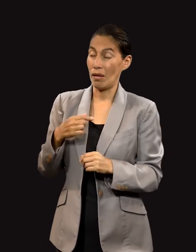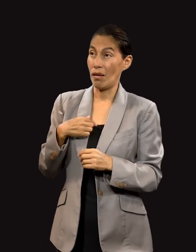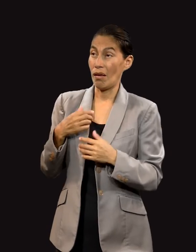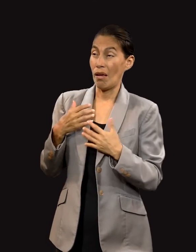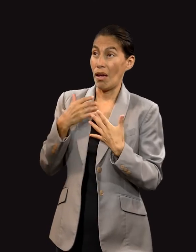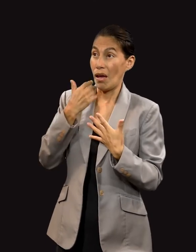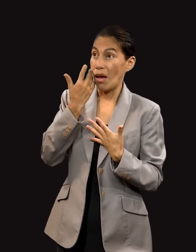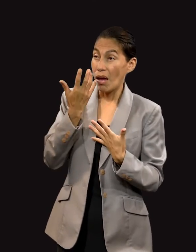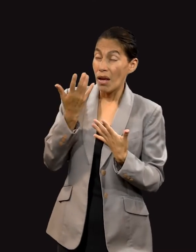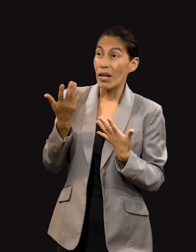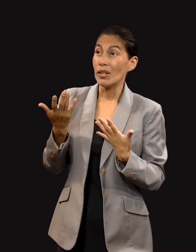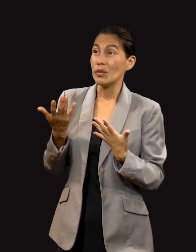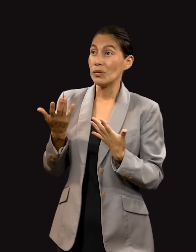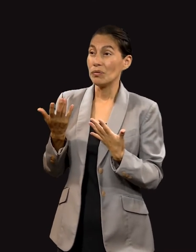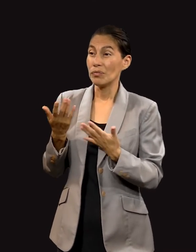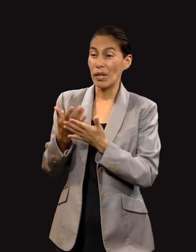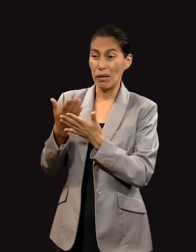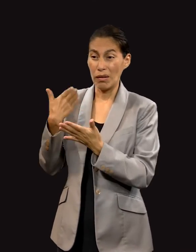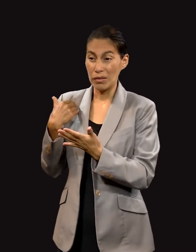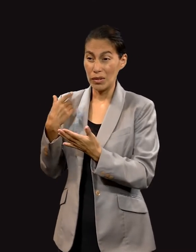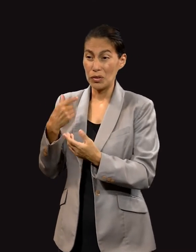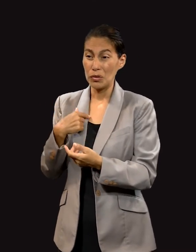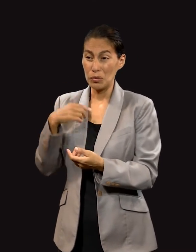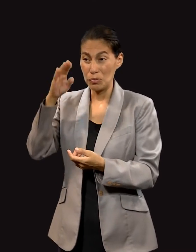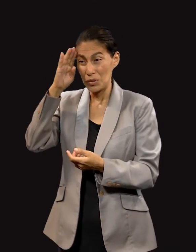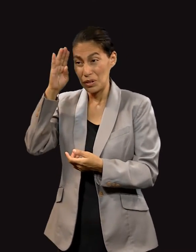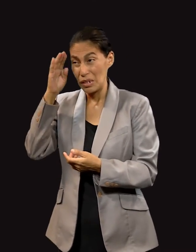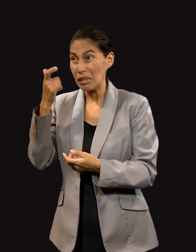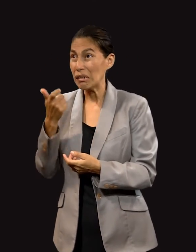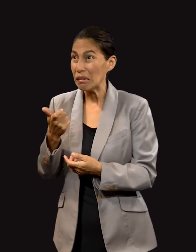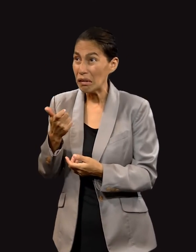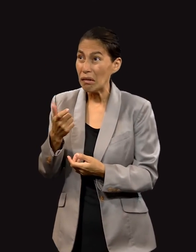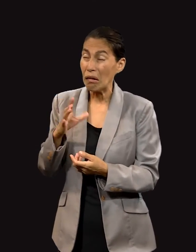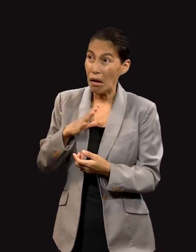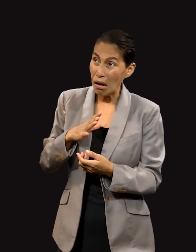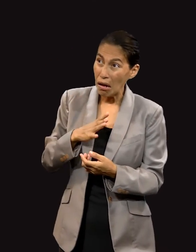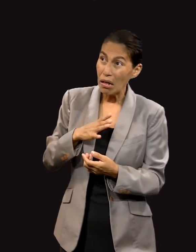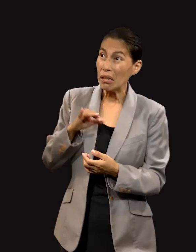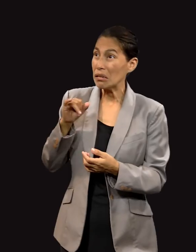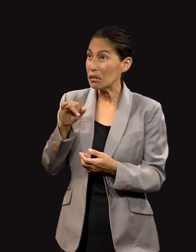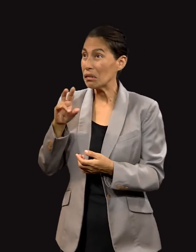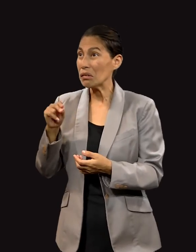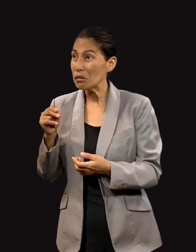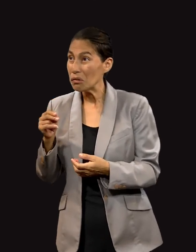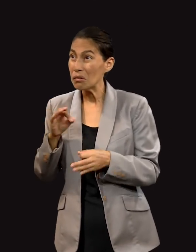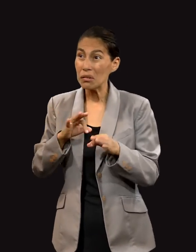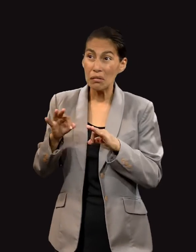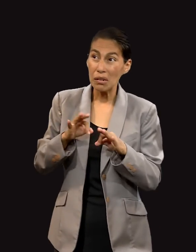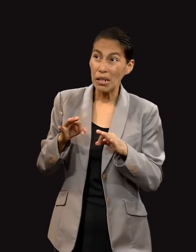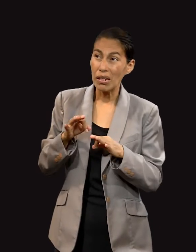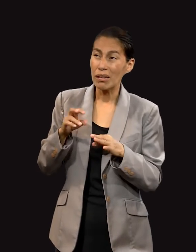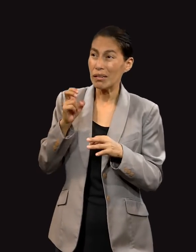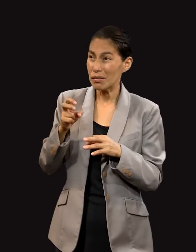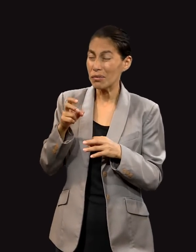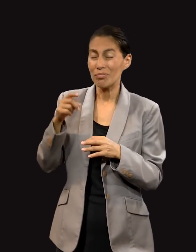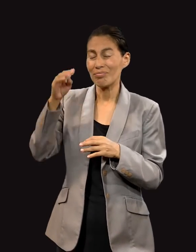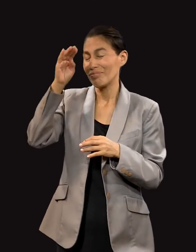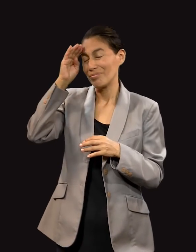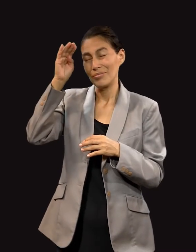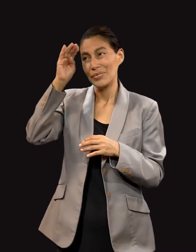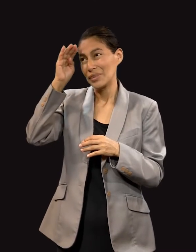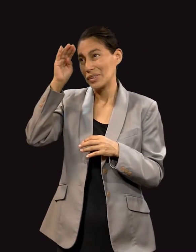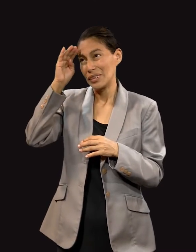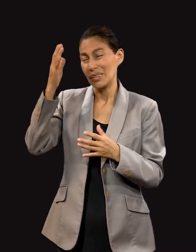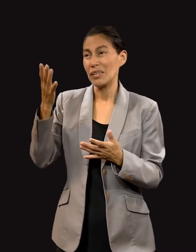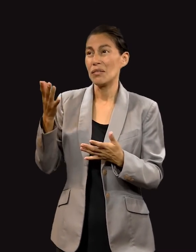de tenerla. Y yo ni siquiera me puse a pensar si iba a tener dinero, si no iba a tener, si iba a poder trabajar. No, yo no